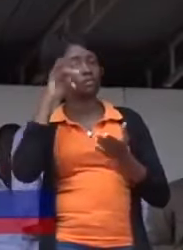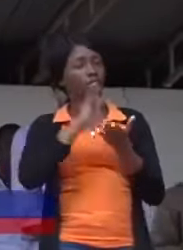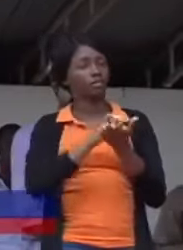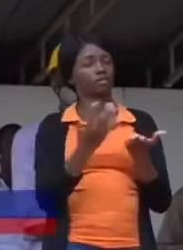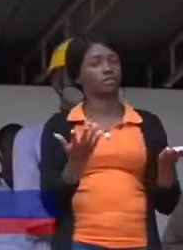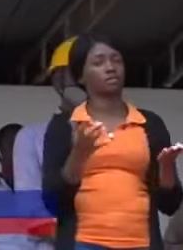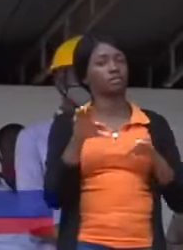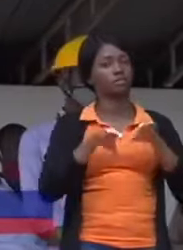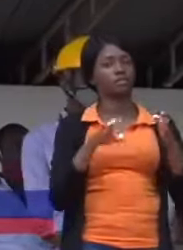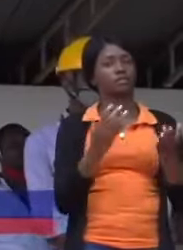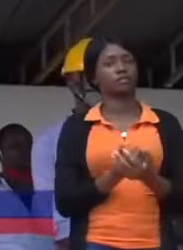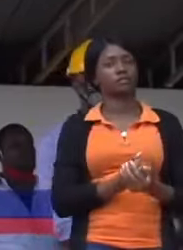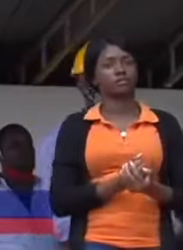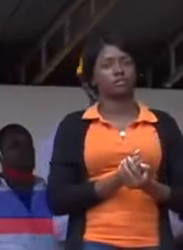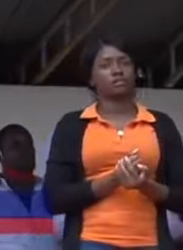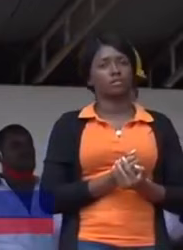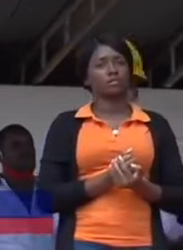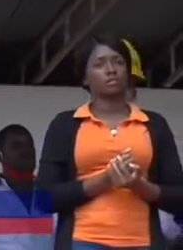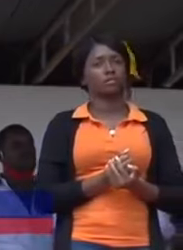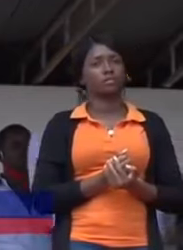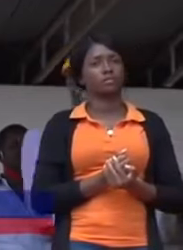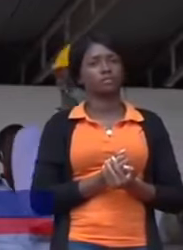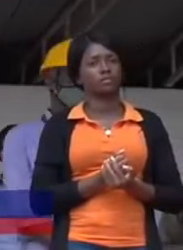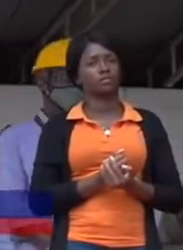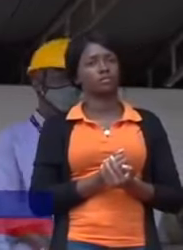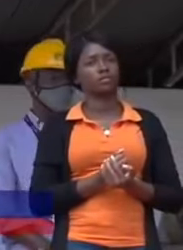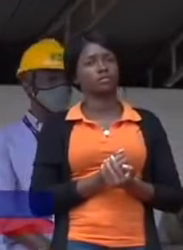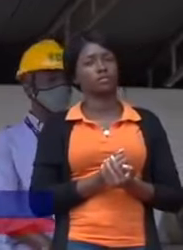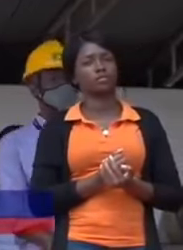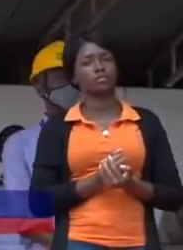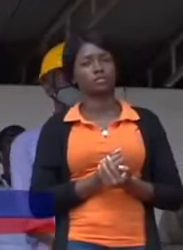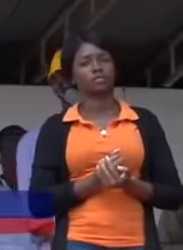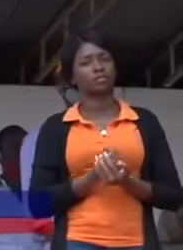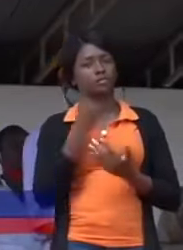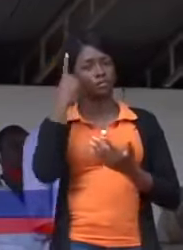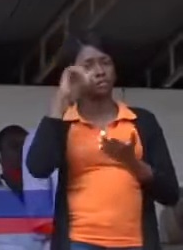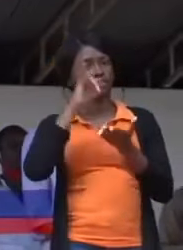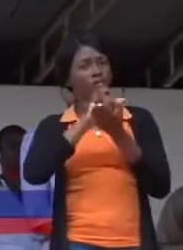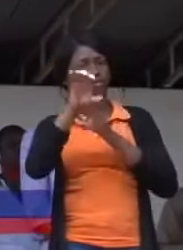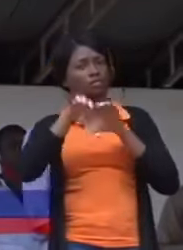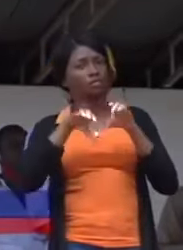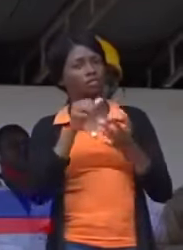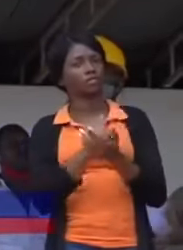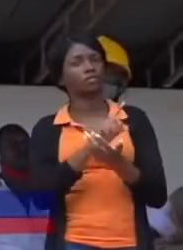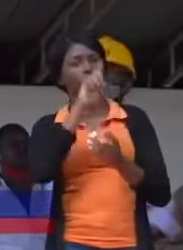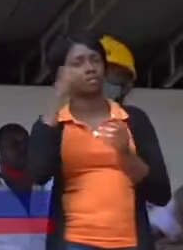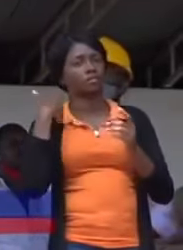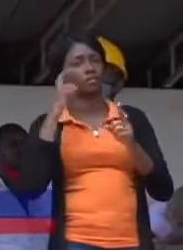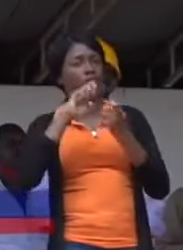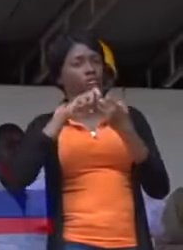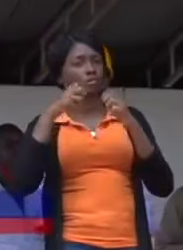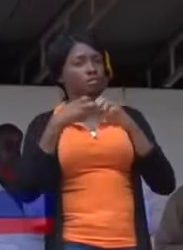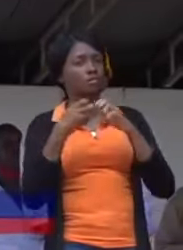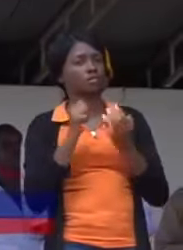des armements, démantèlement et réinsertion, c'est pour ça me fait. Là gros problème.